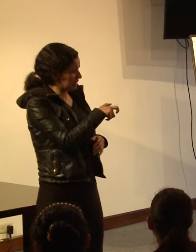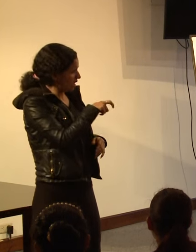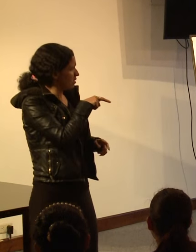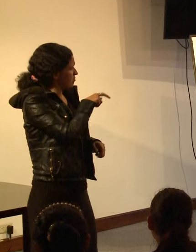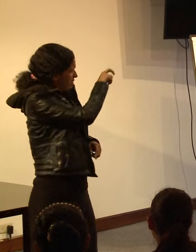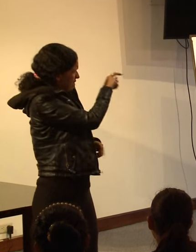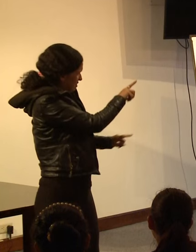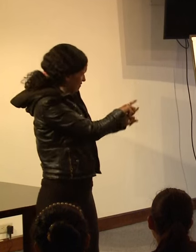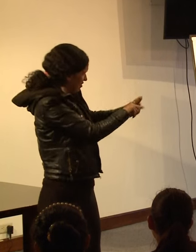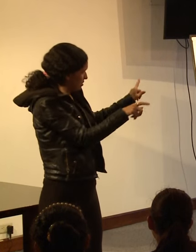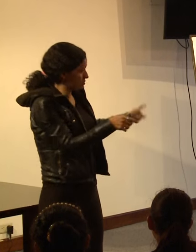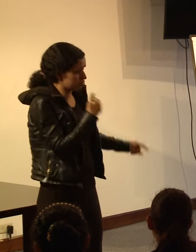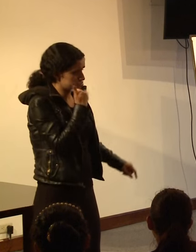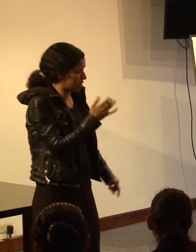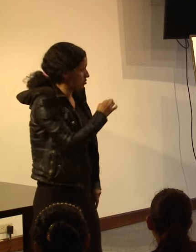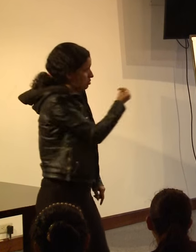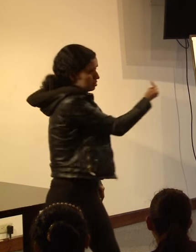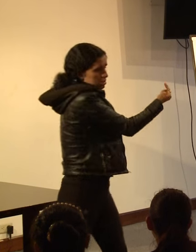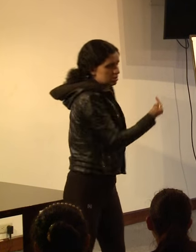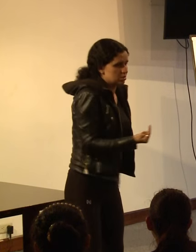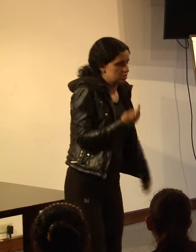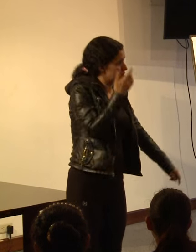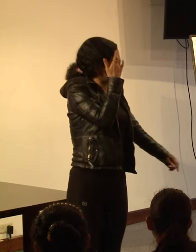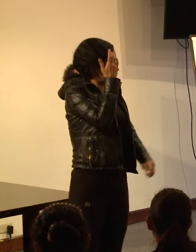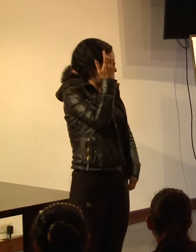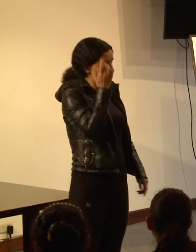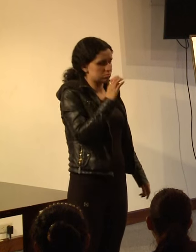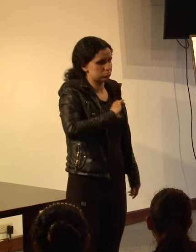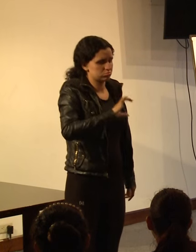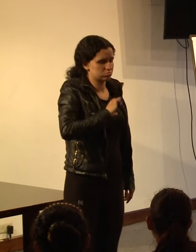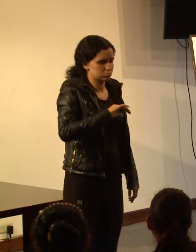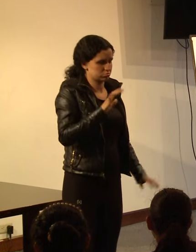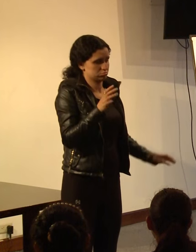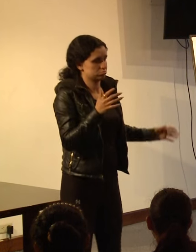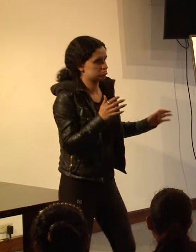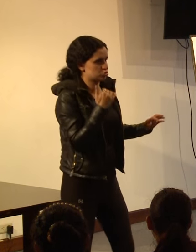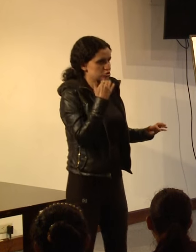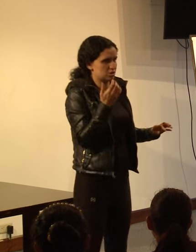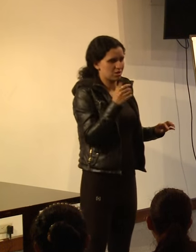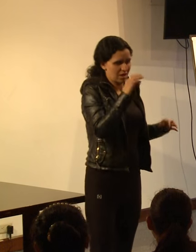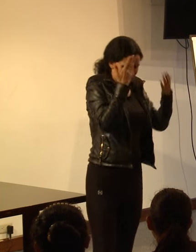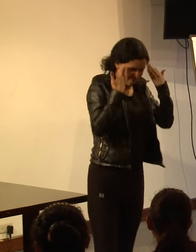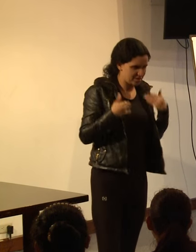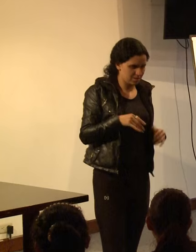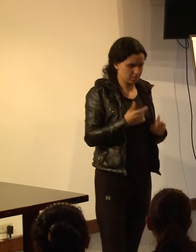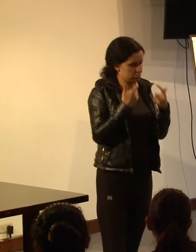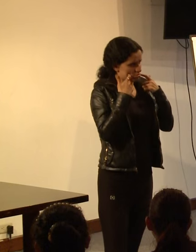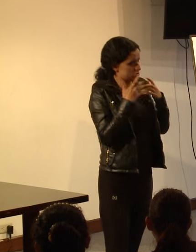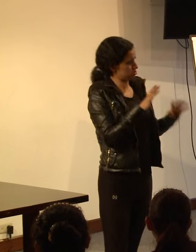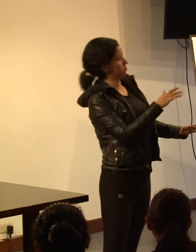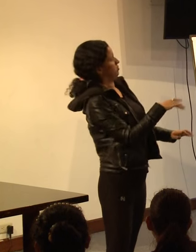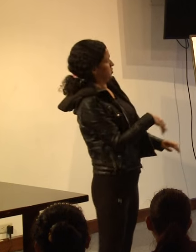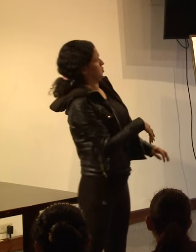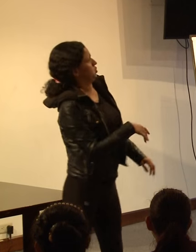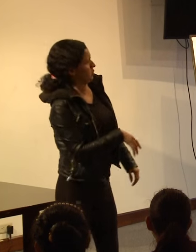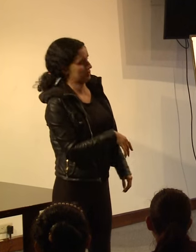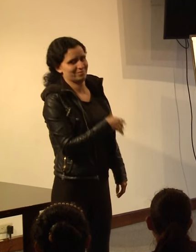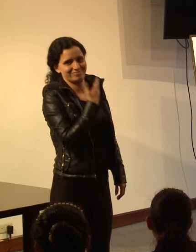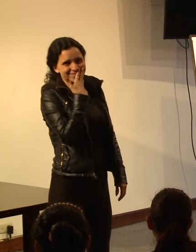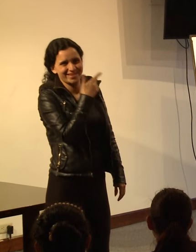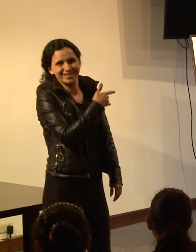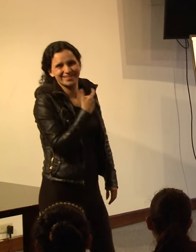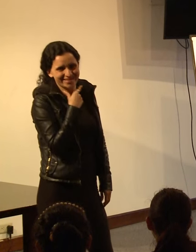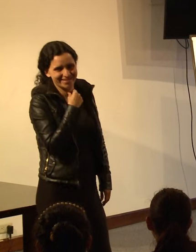es diferente. Entonces, si alguien llega, por ejemplo, acá con una característica física muy sobresaliente a la que el grueso de la población tiene, pues seguramente va a ser objeto de alguna